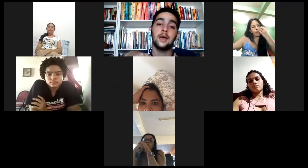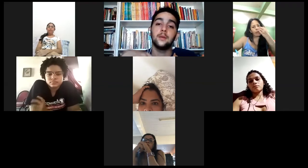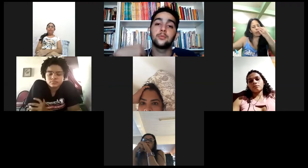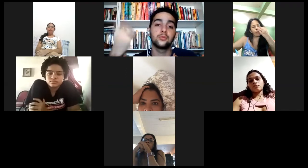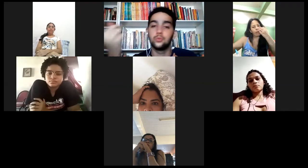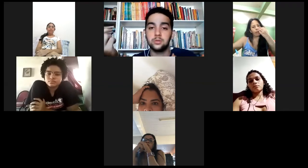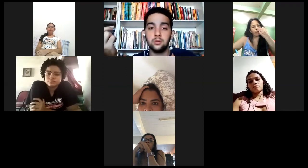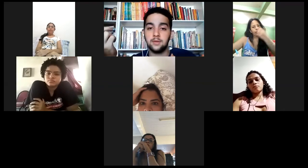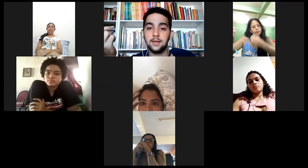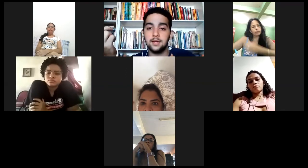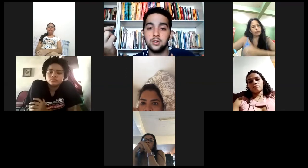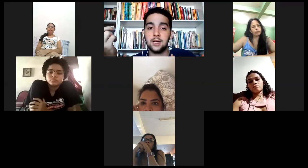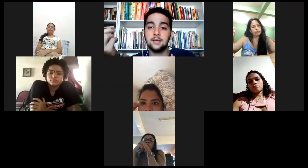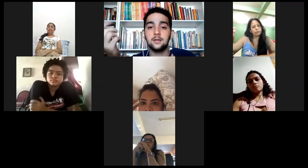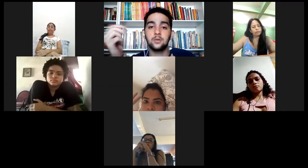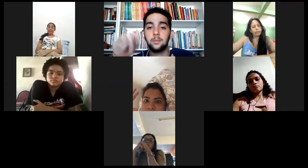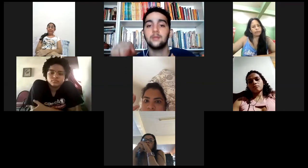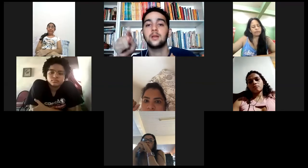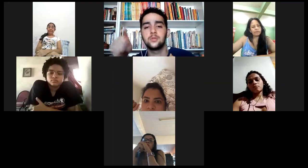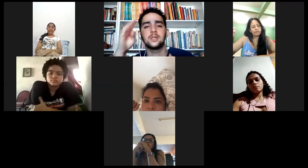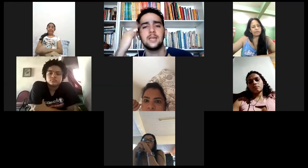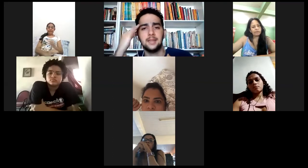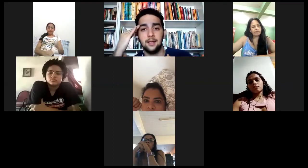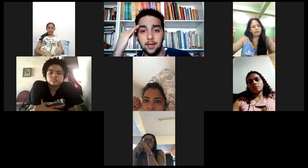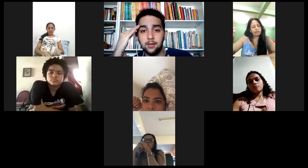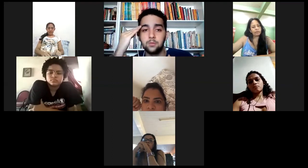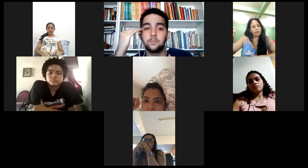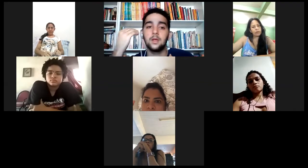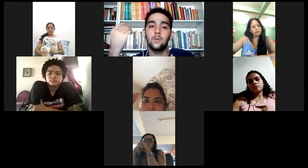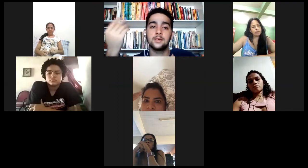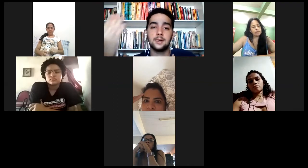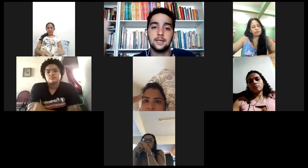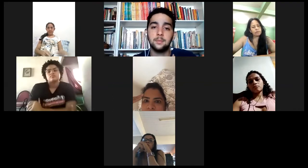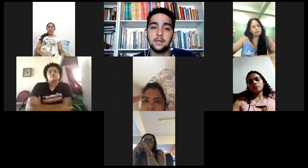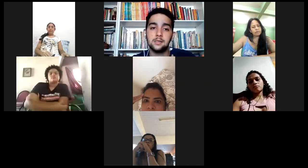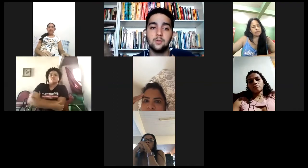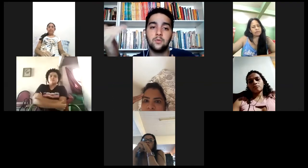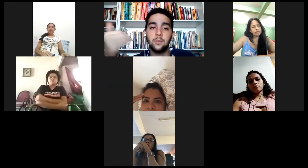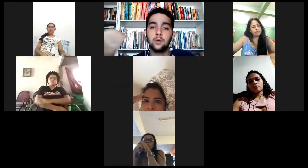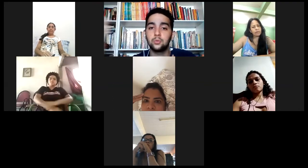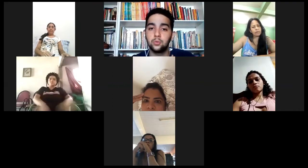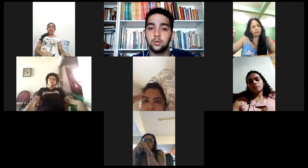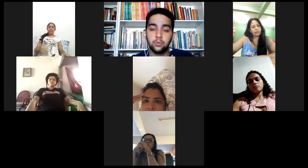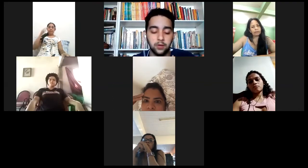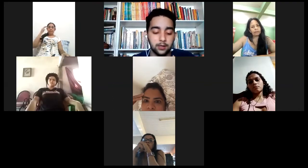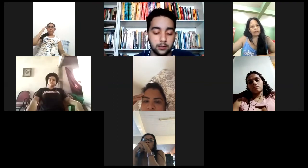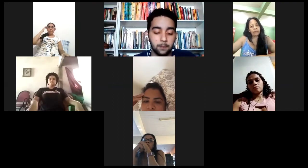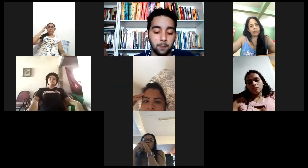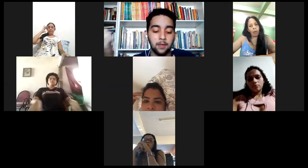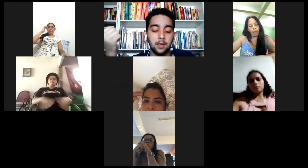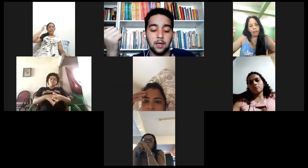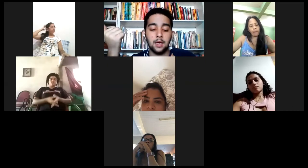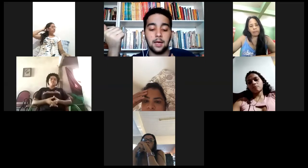e aí para um surdo isso não valeria de nada, então tem que perguntar, você está entendendo? É uma certa adaptação conforme a cultura que eu estou falando.